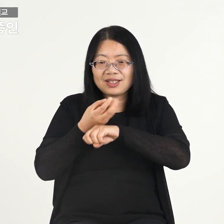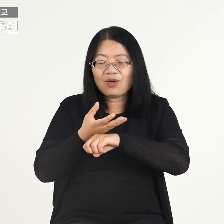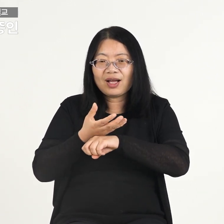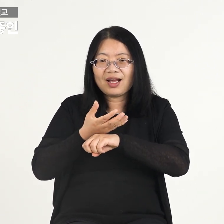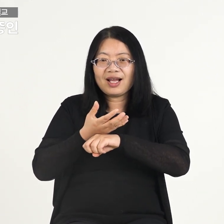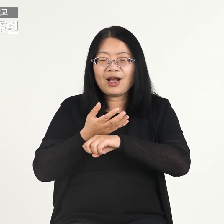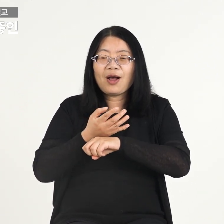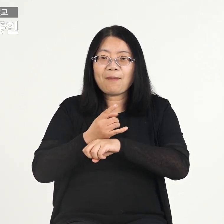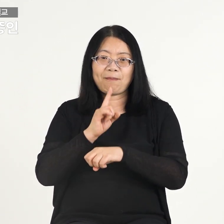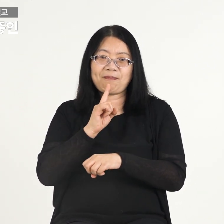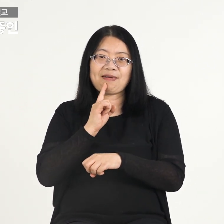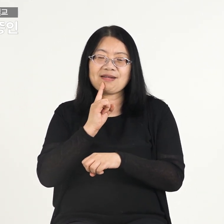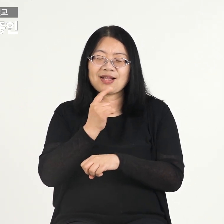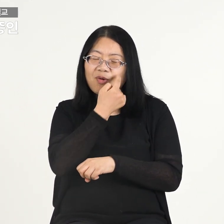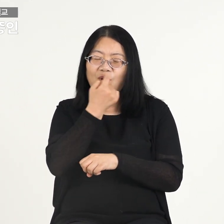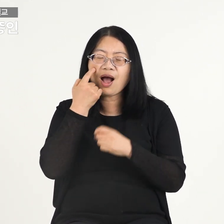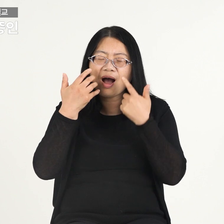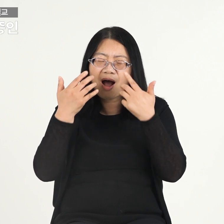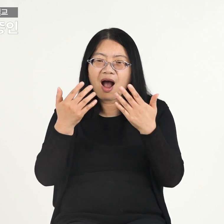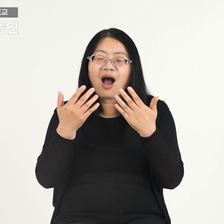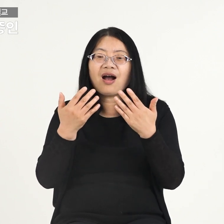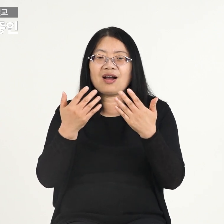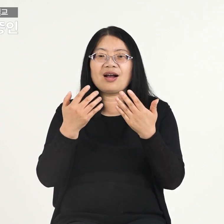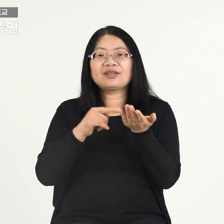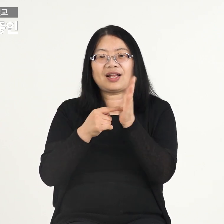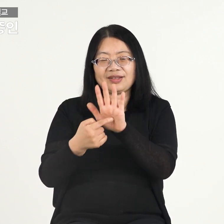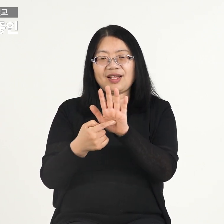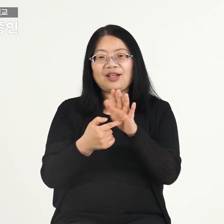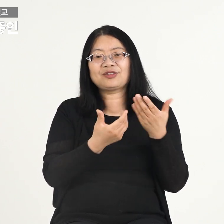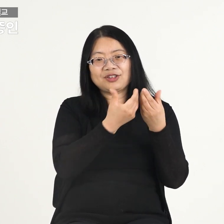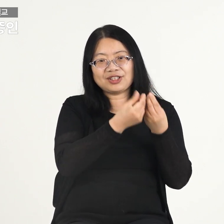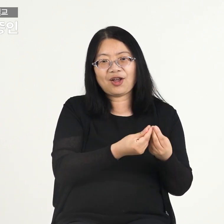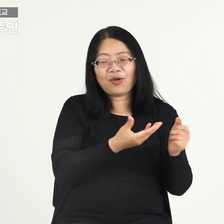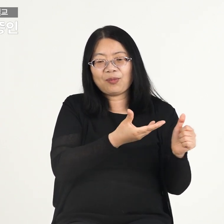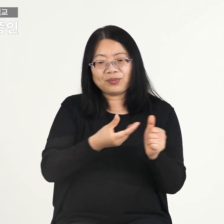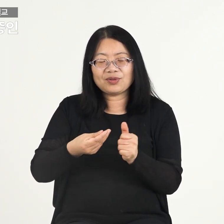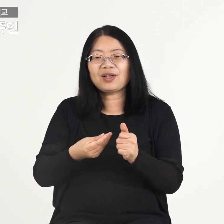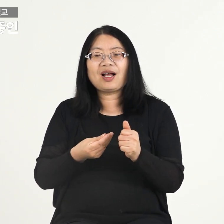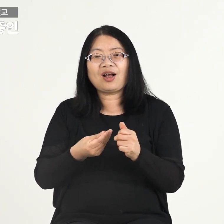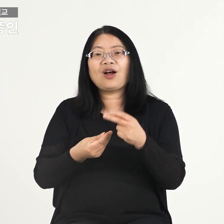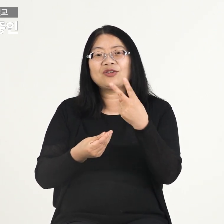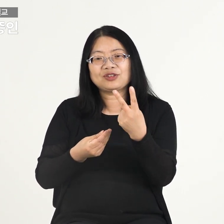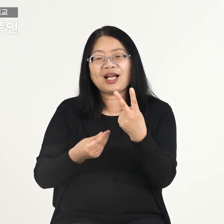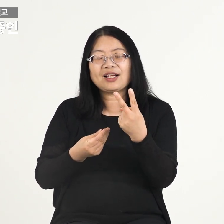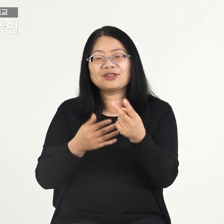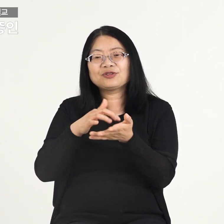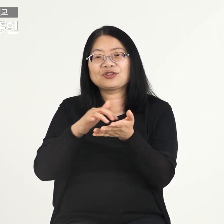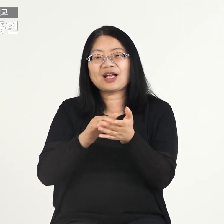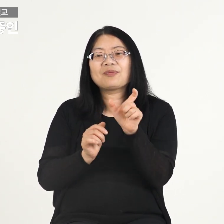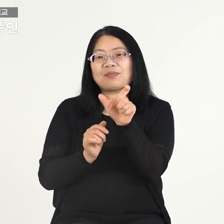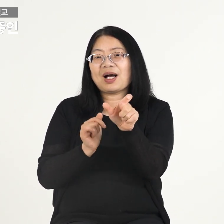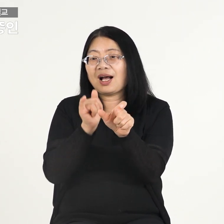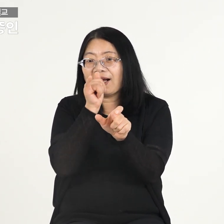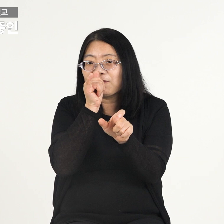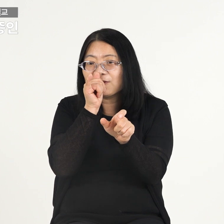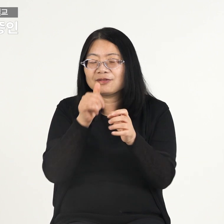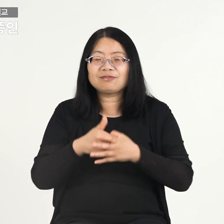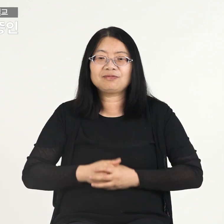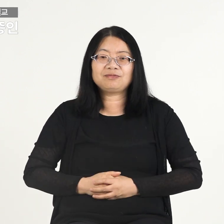메시지의 확실성을 상징하기 위해서 2라는 숫자를 붙였고, 이 2라는 숫자는